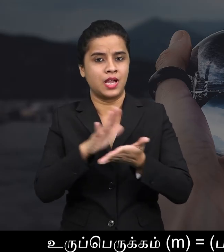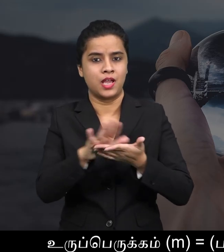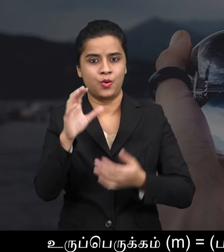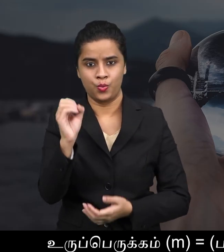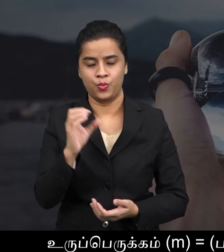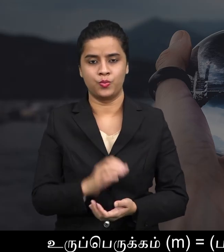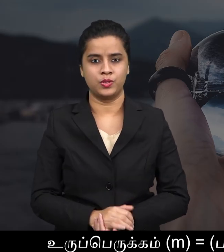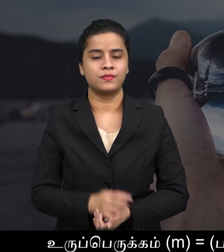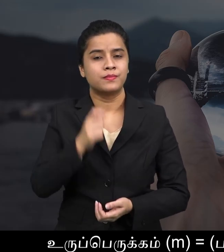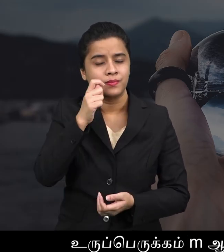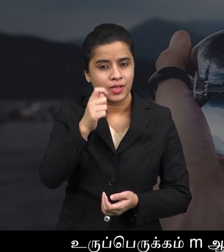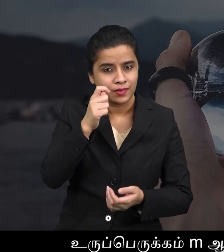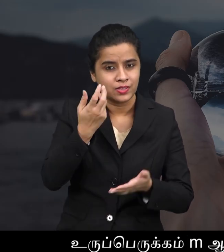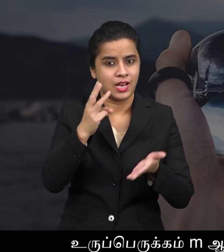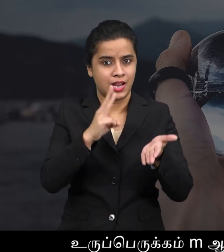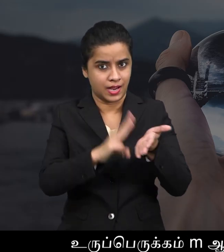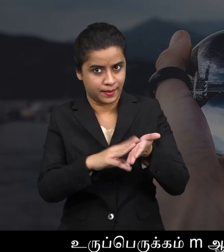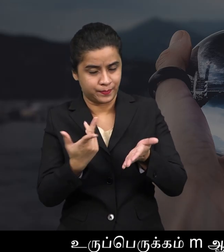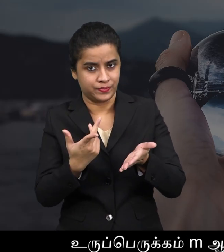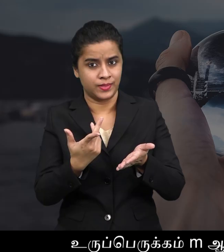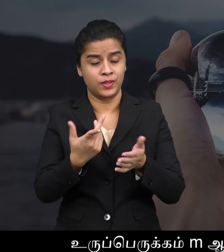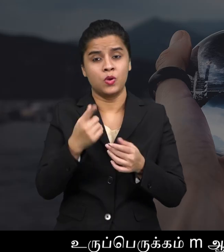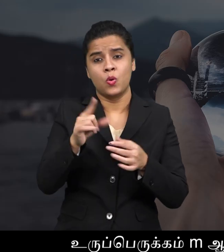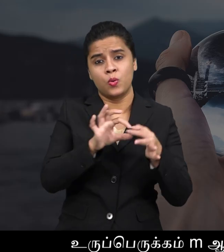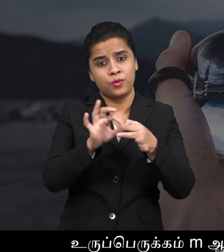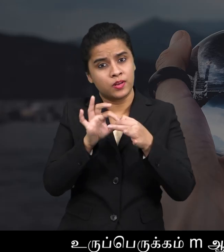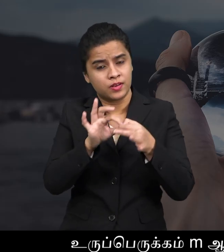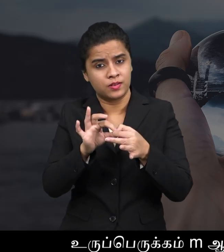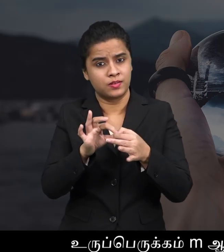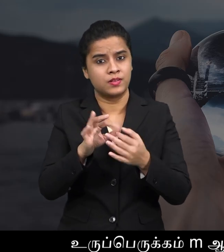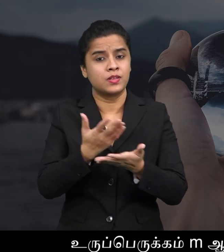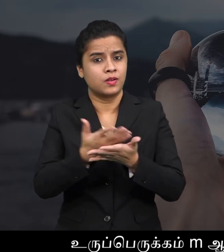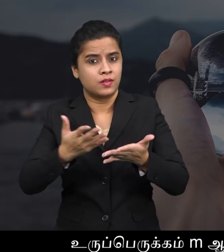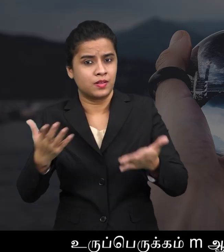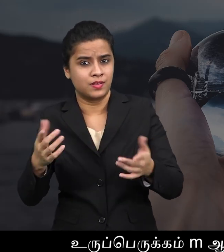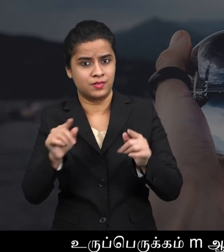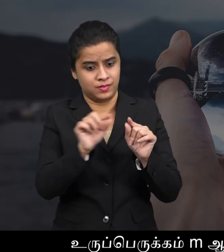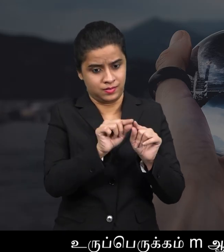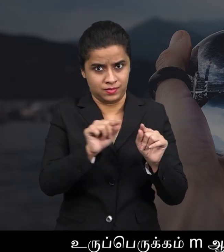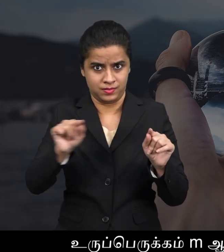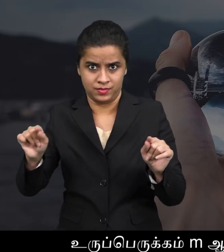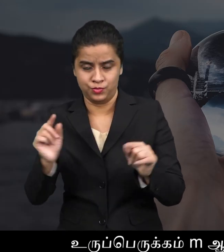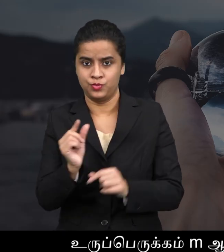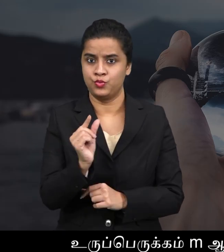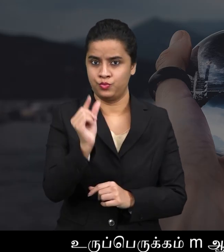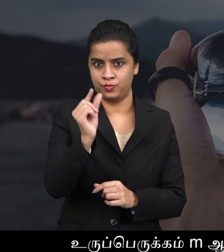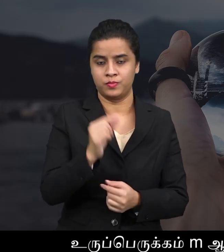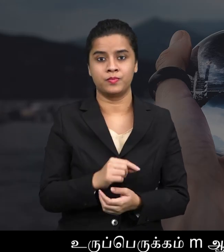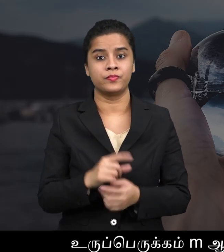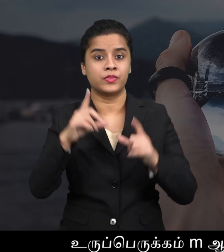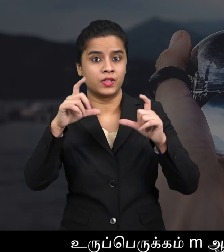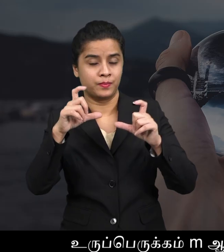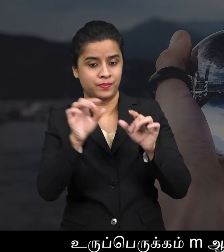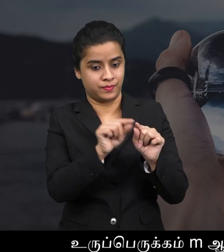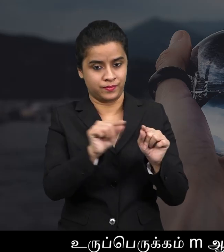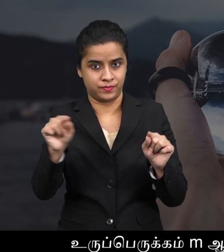பொருளின் உயரம் h கீழ் O. உருப்பெருக்கம் m ஆனது பொருளின் தூரம், அதாவது U மற்றும் பட தூரம், அதாவது